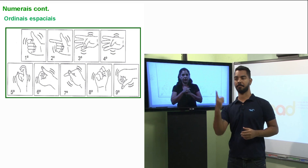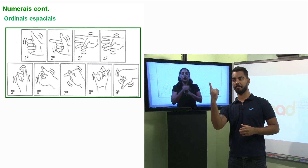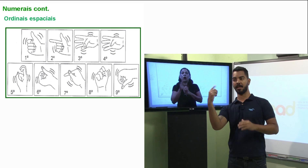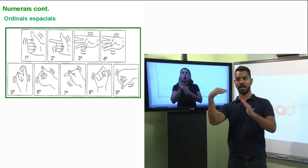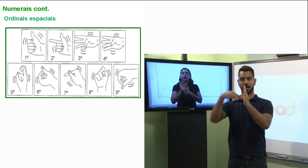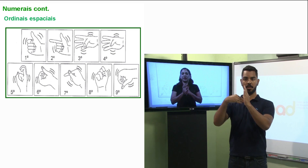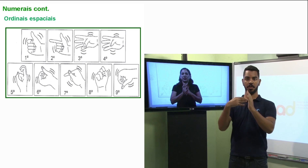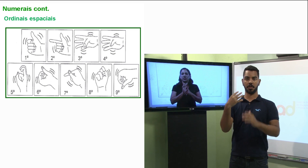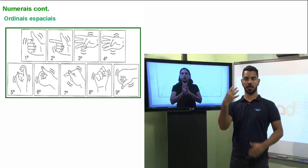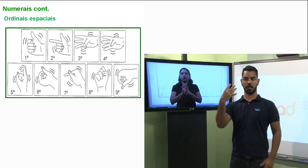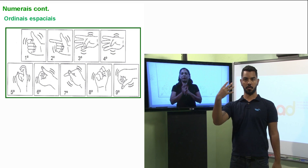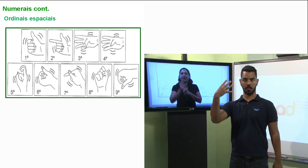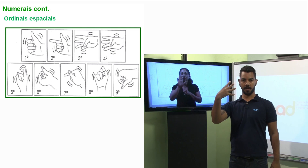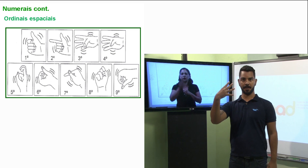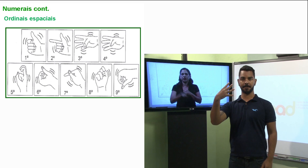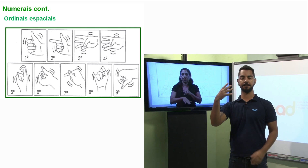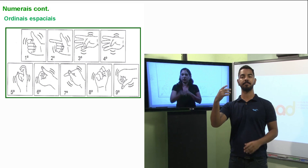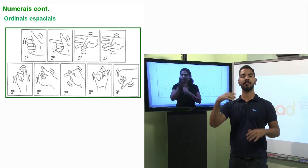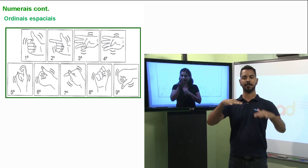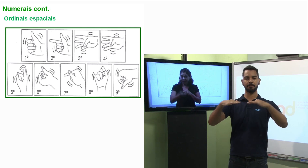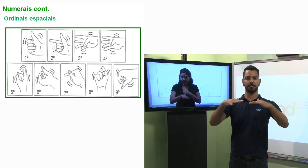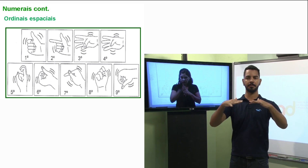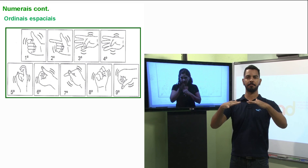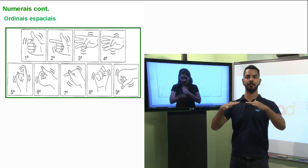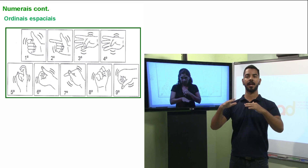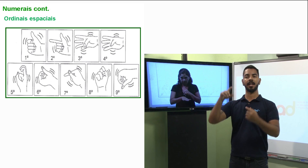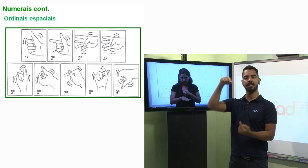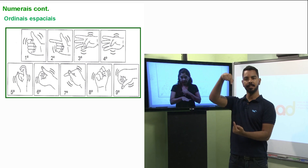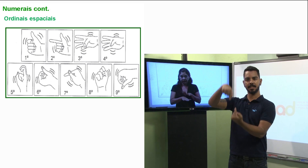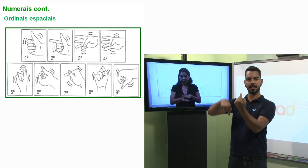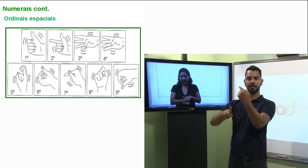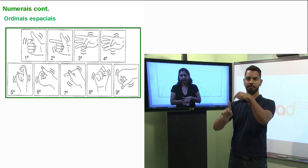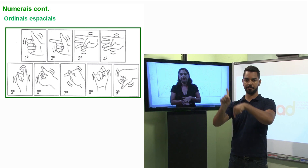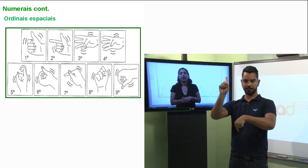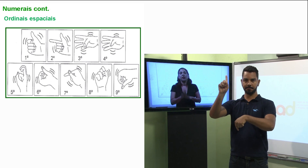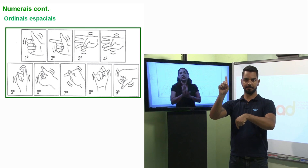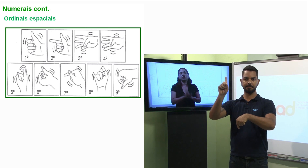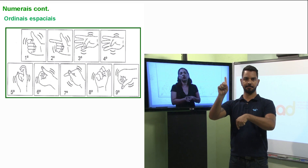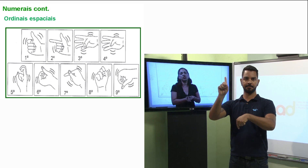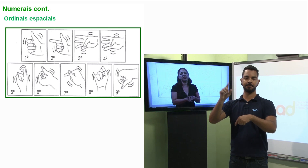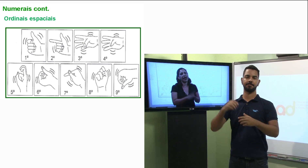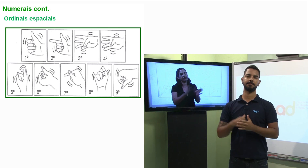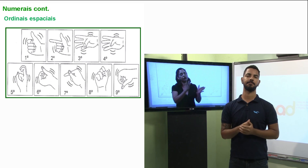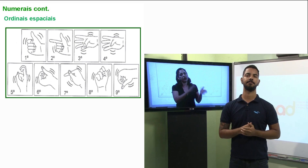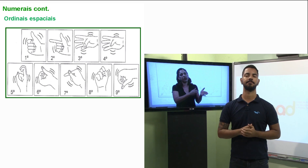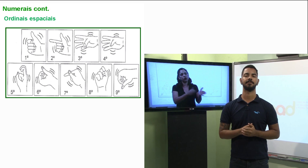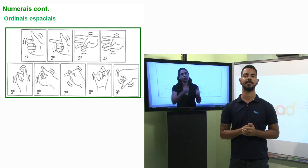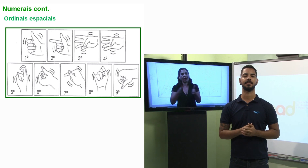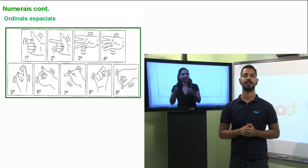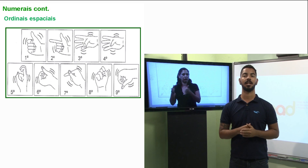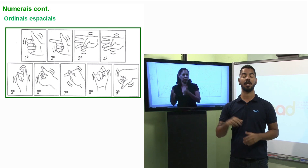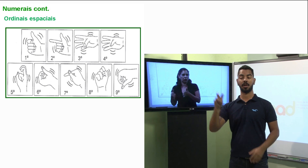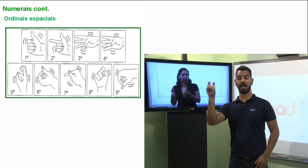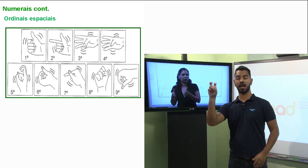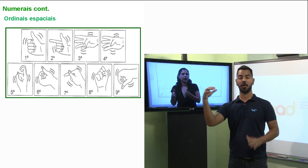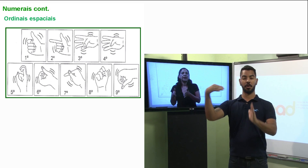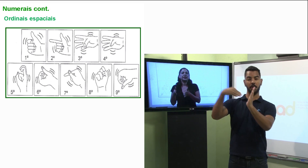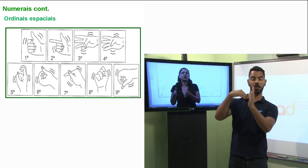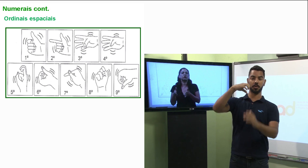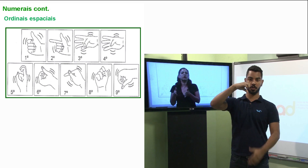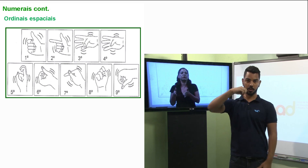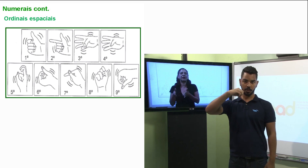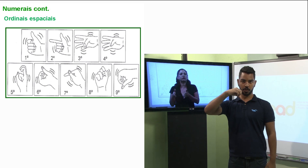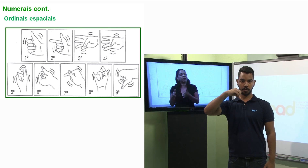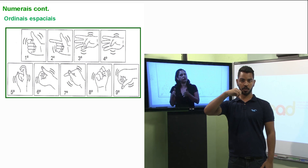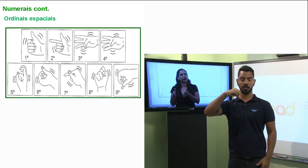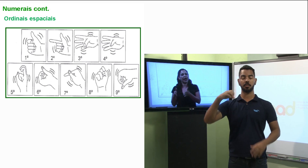baixo. Ou seja, movimento no sentido da vertical, tá? E os ordinais do quinto até o nono